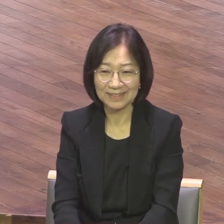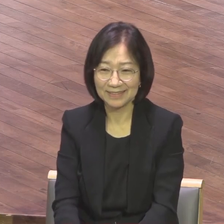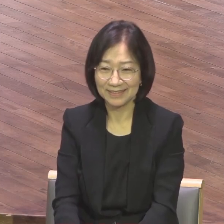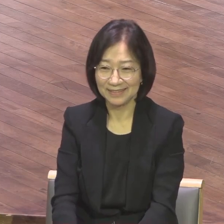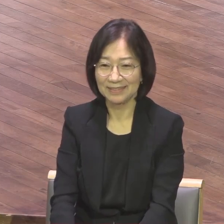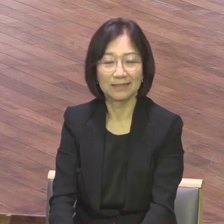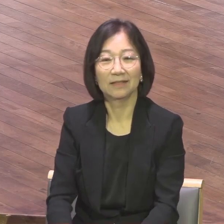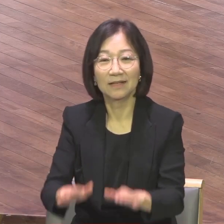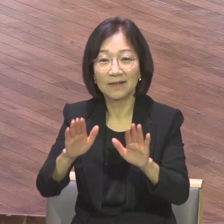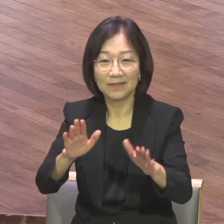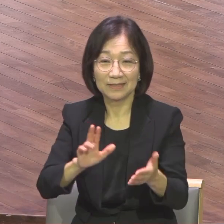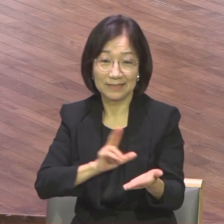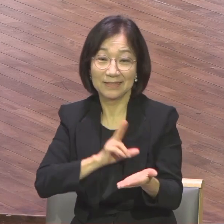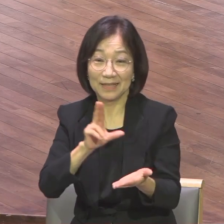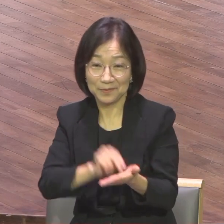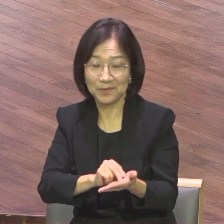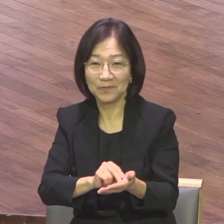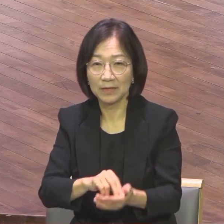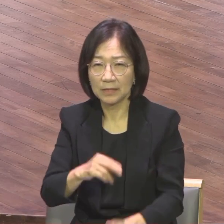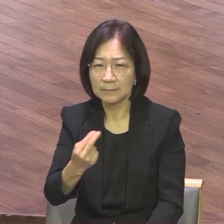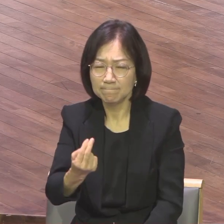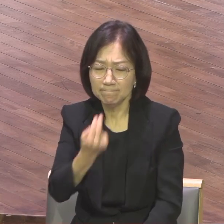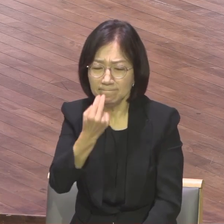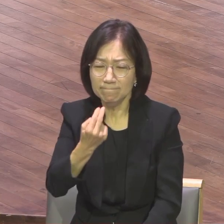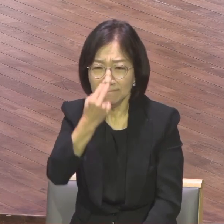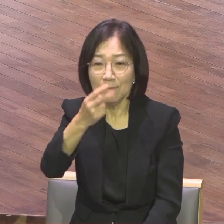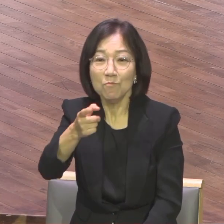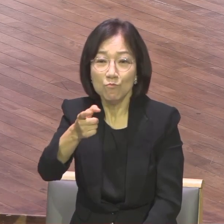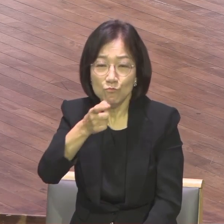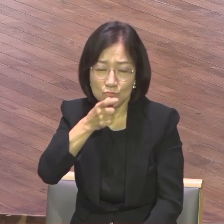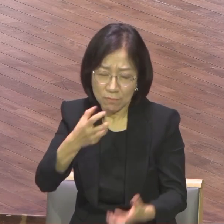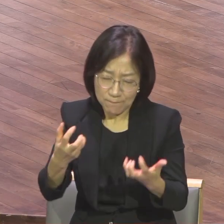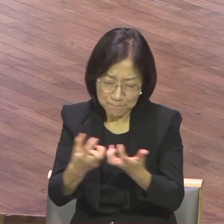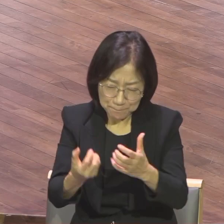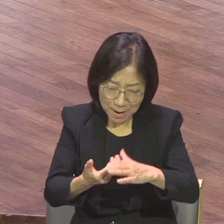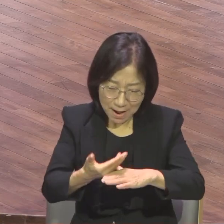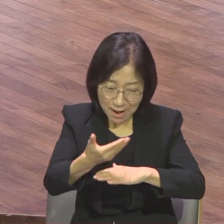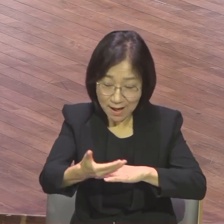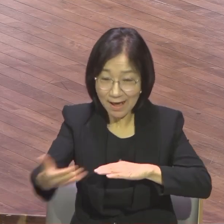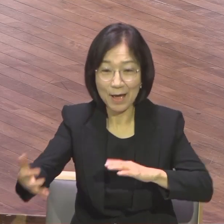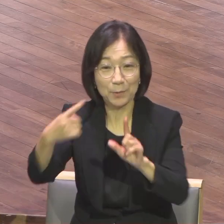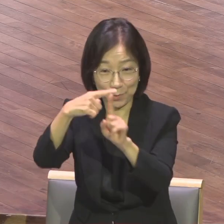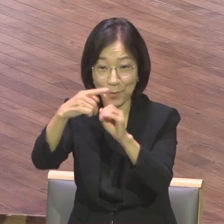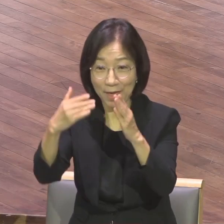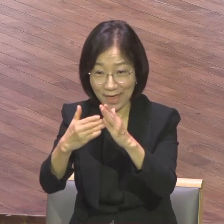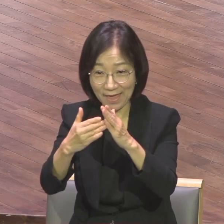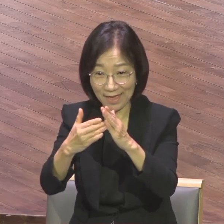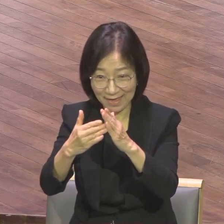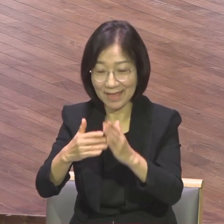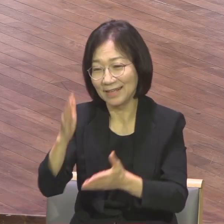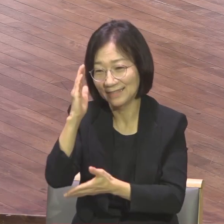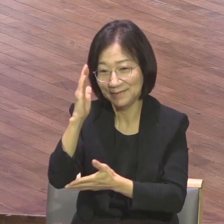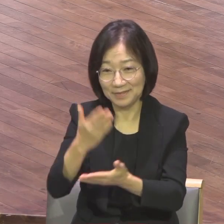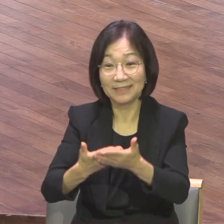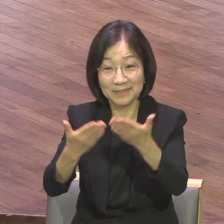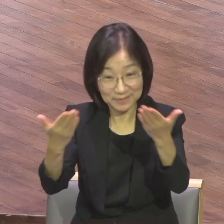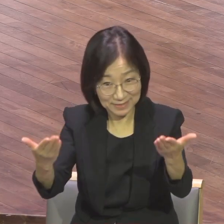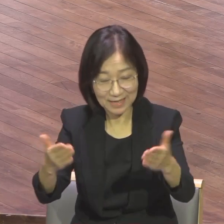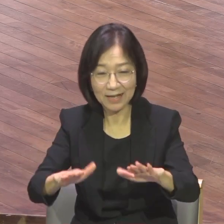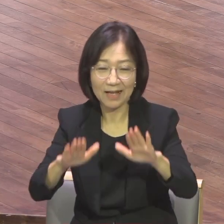이런 말씀 가지고 생명수가 넘쳐 흐르는 교회라는 제목으로 말씀을 드립니다.